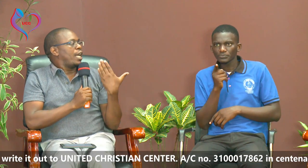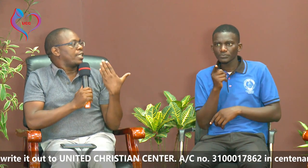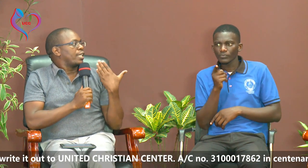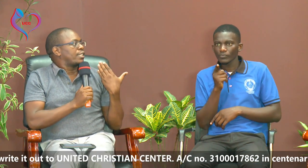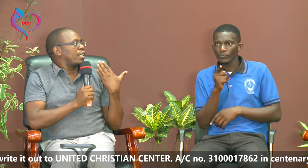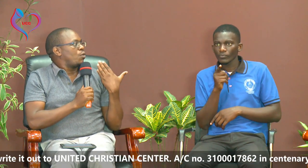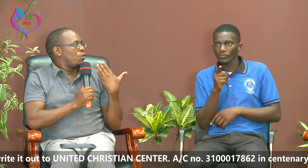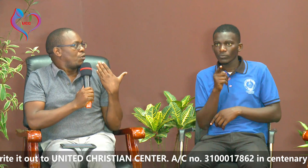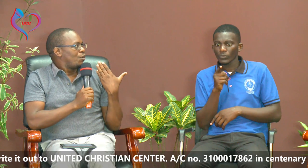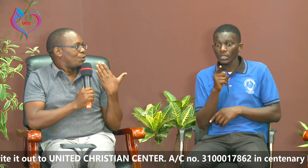kyali yakisalawo